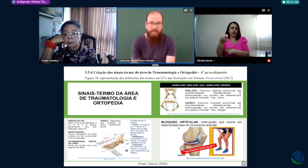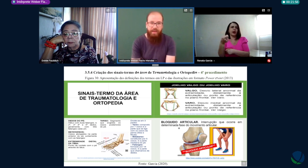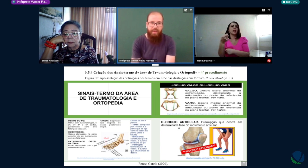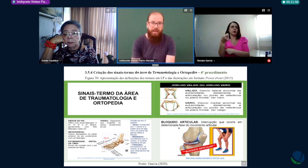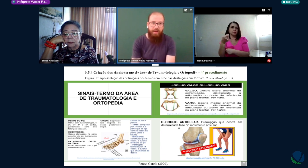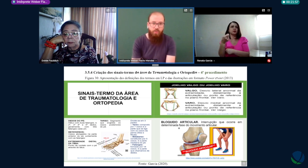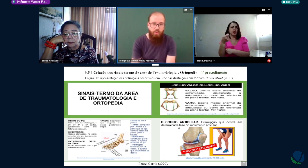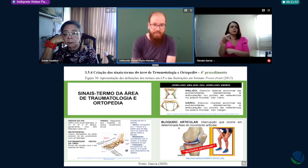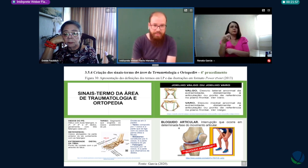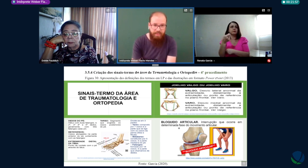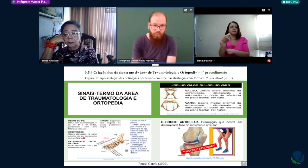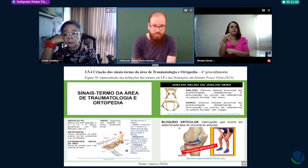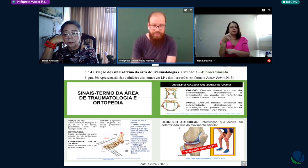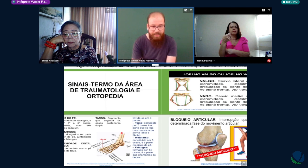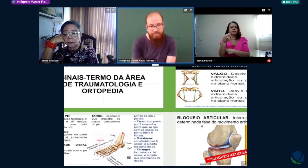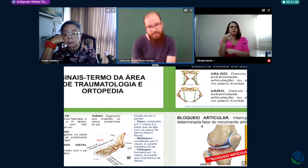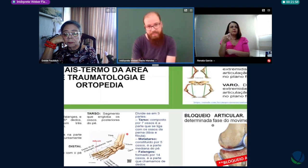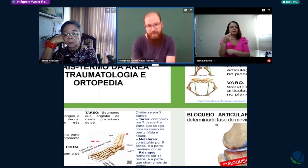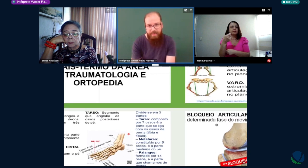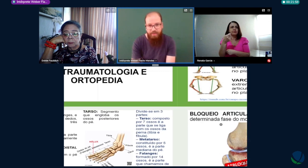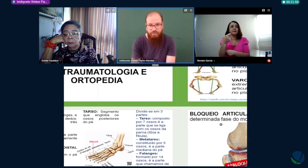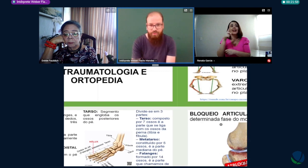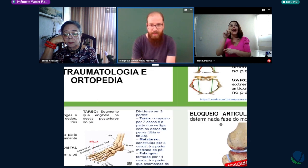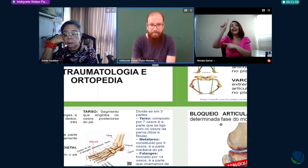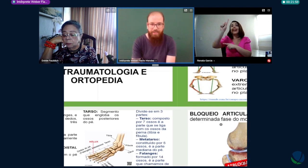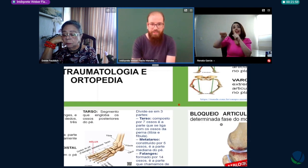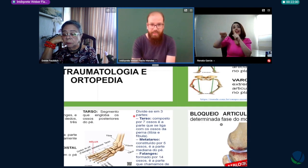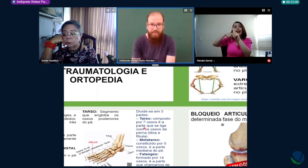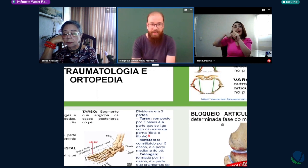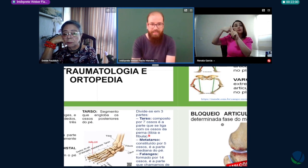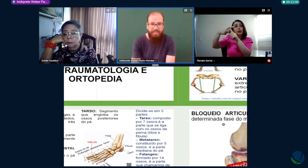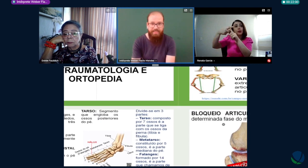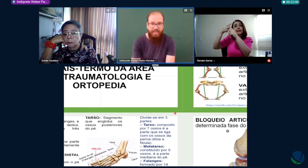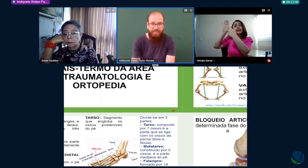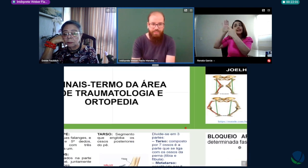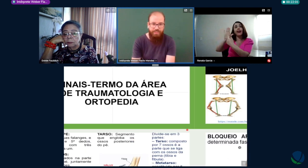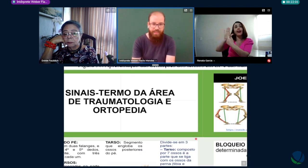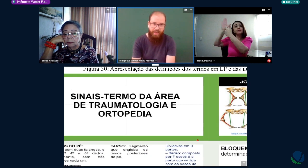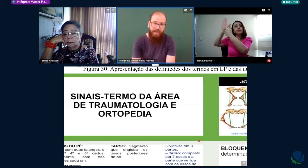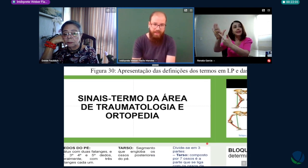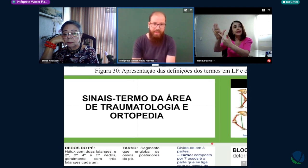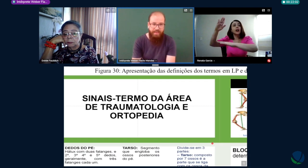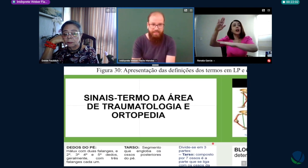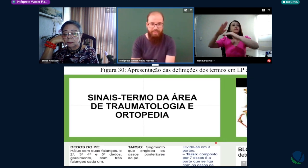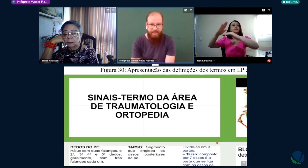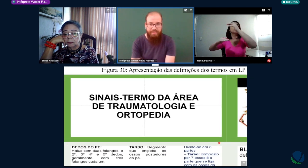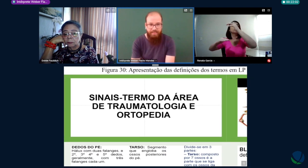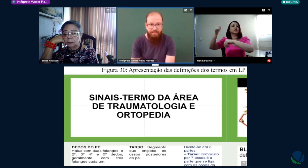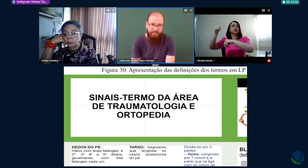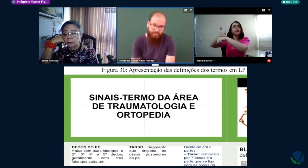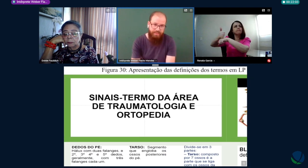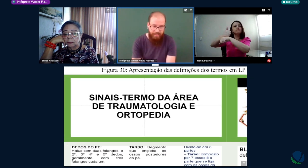enxergam, né, alguns termos, e aí, a partir daí, a necessidade de criar